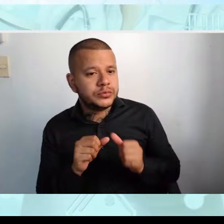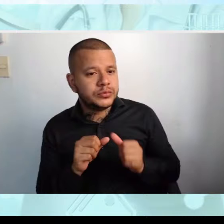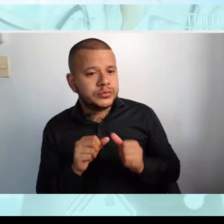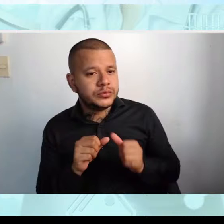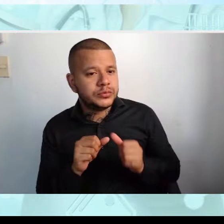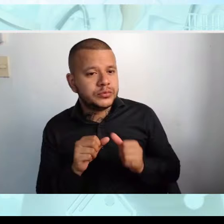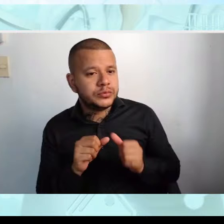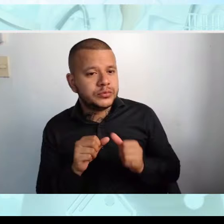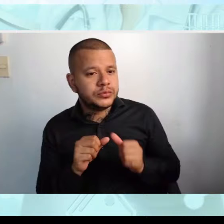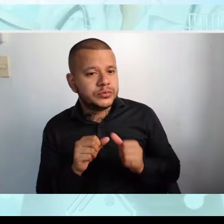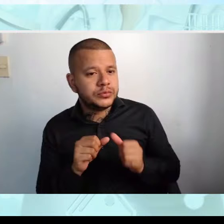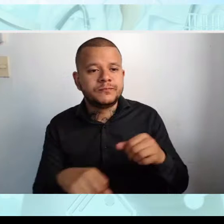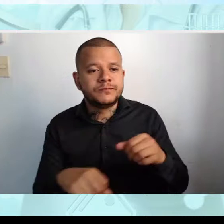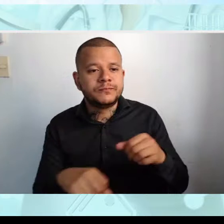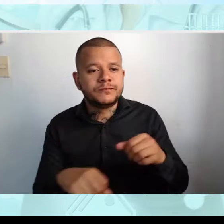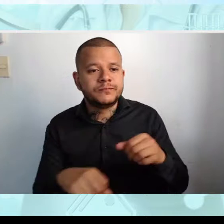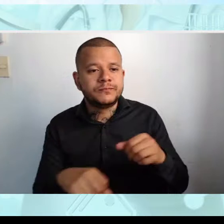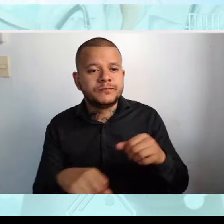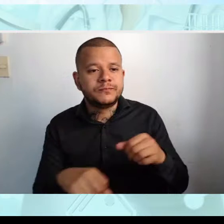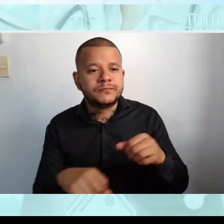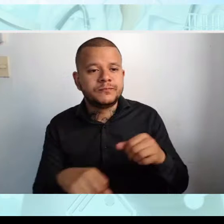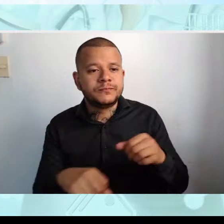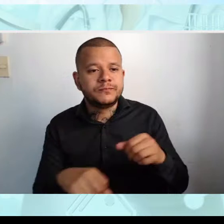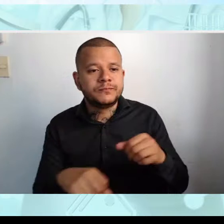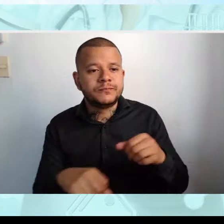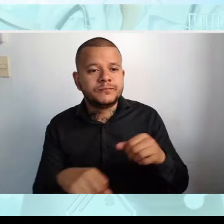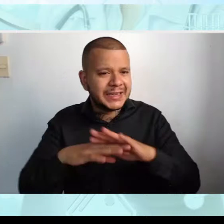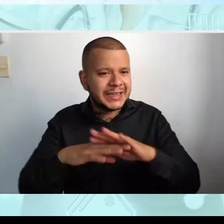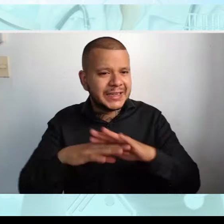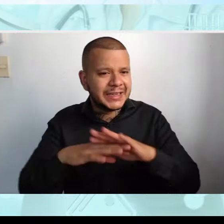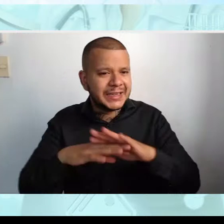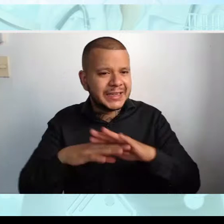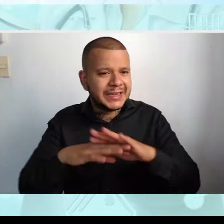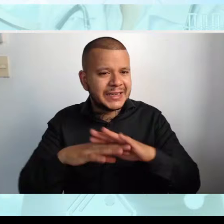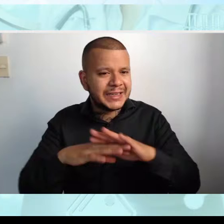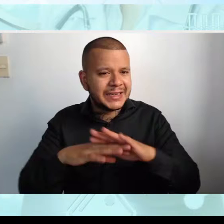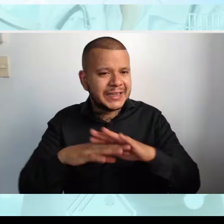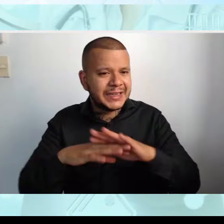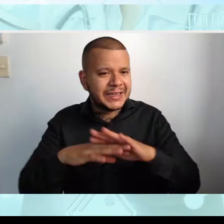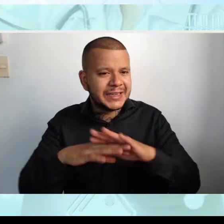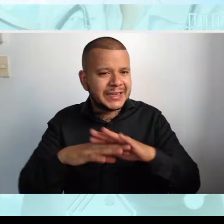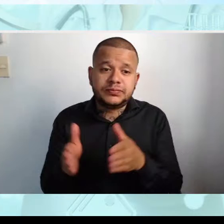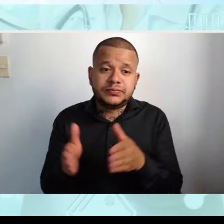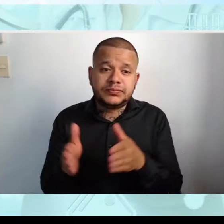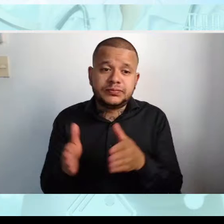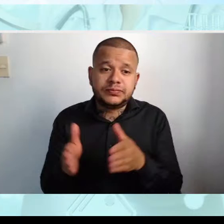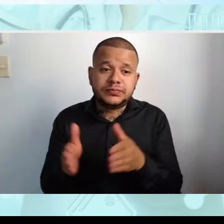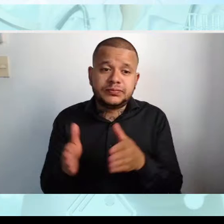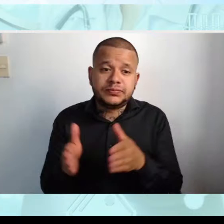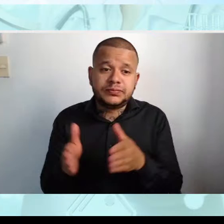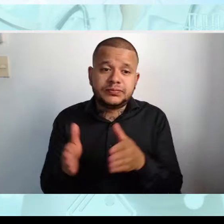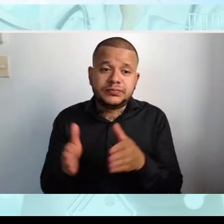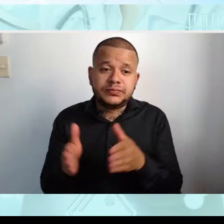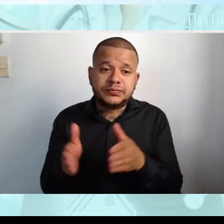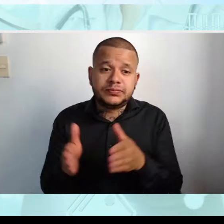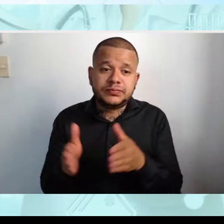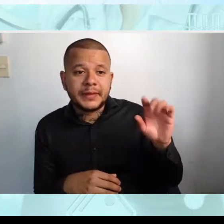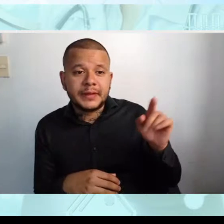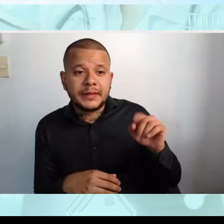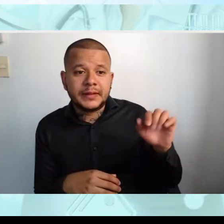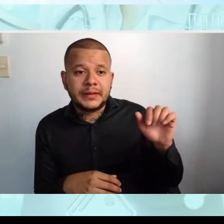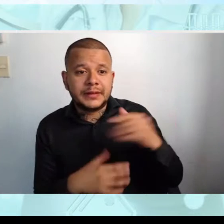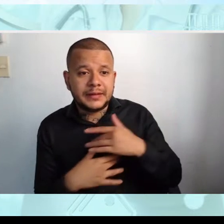continuaremos trabajando con toda la red. Es una red amplia, Debo decir que Salud Total tiene alrededor